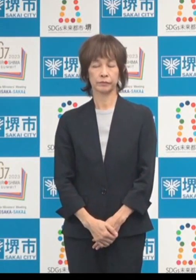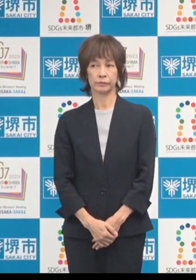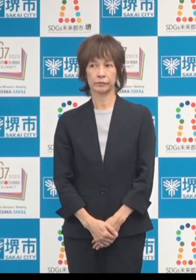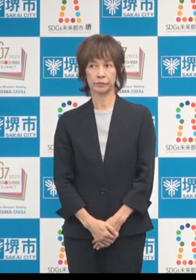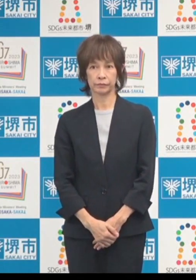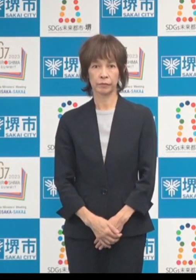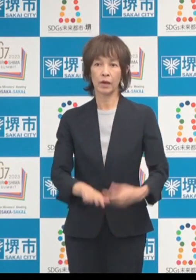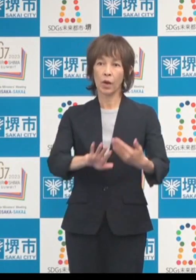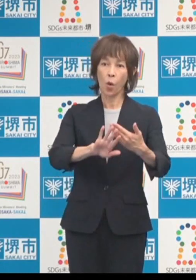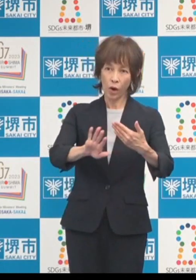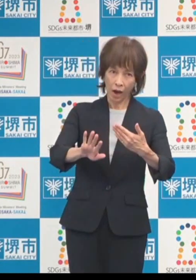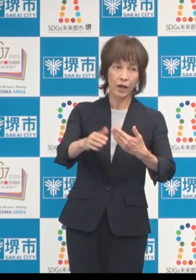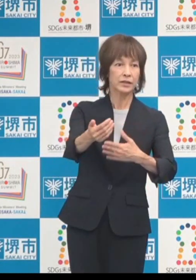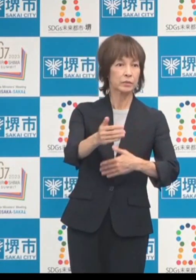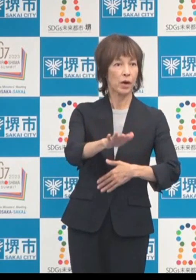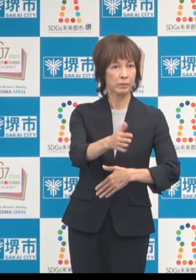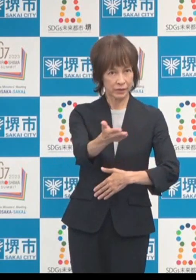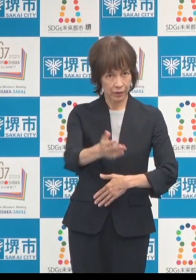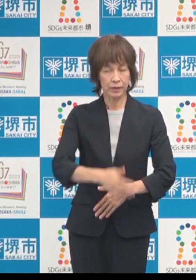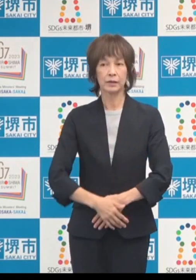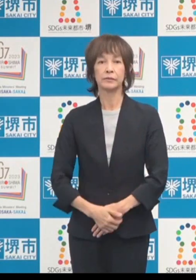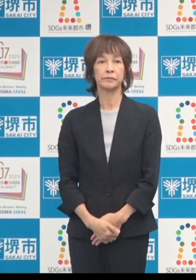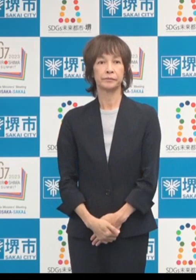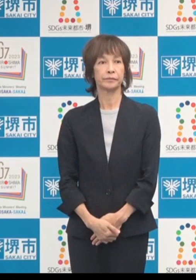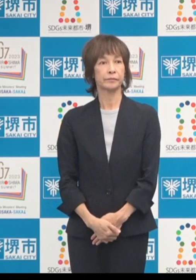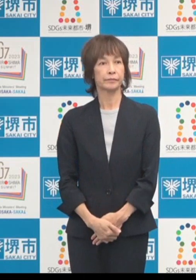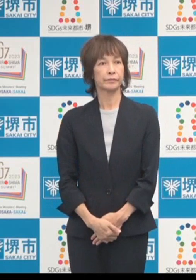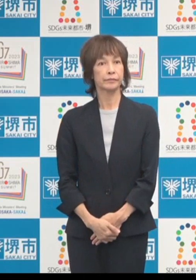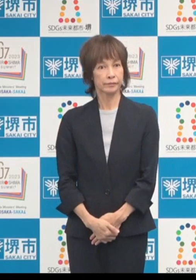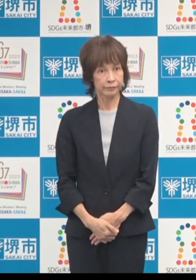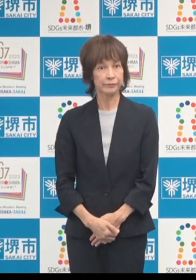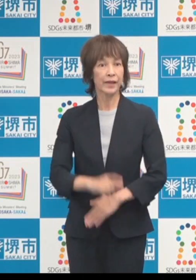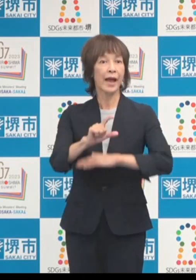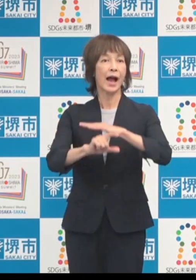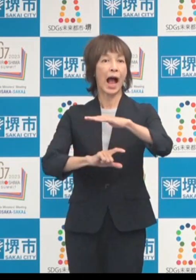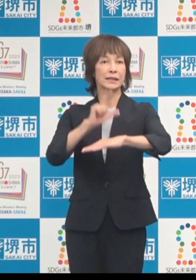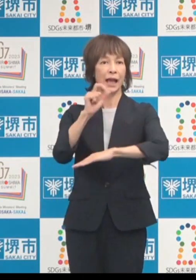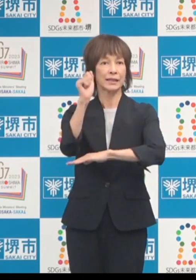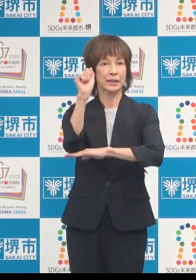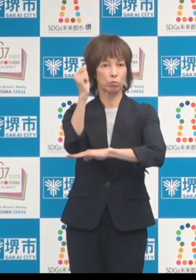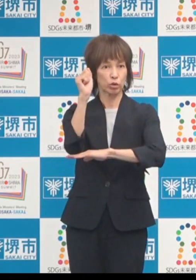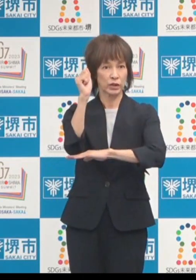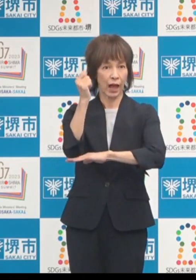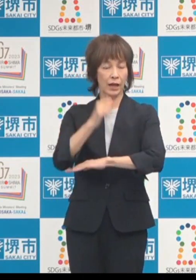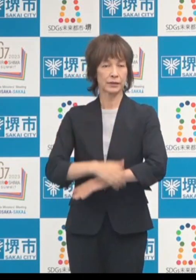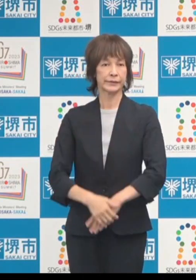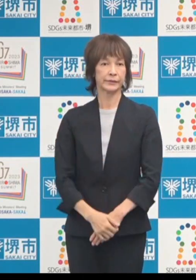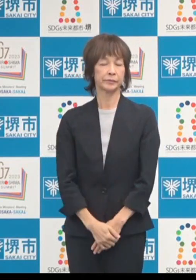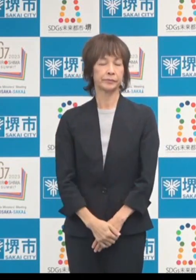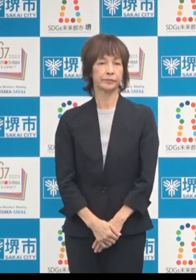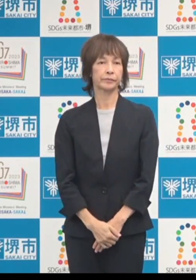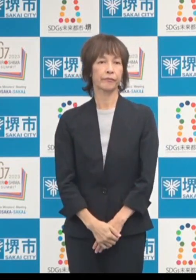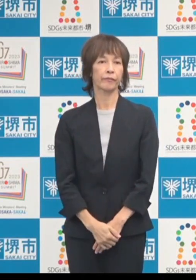はい、他にご質問いかがでしょうか。朝日新聞さん、どうぞ。